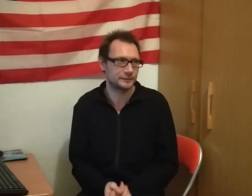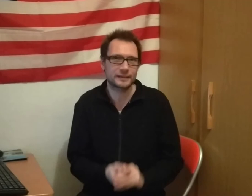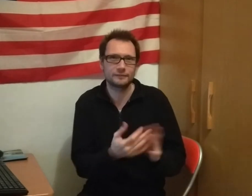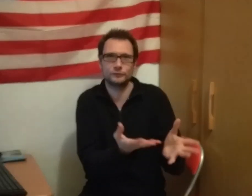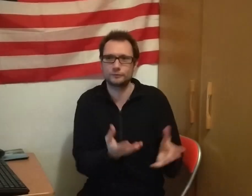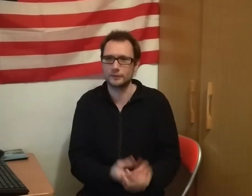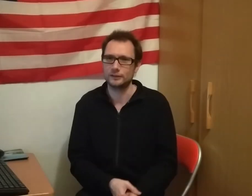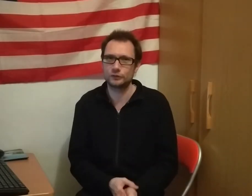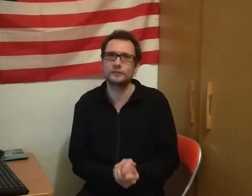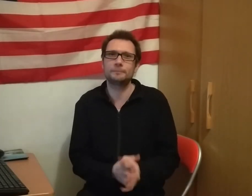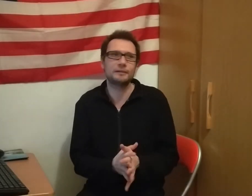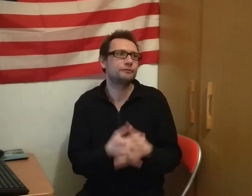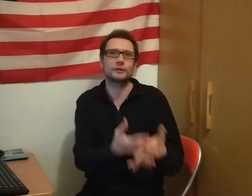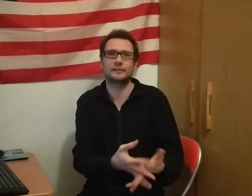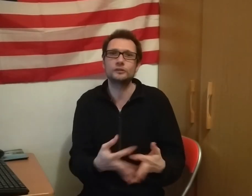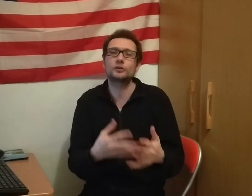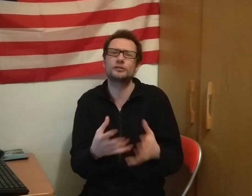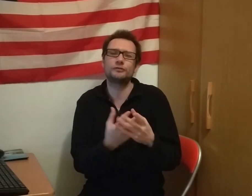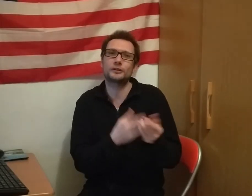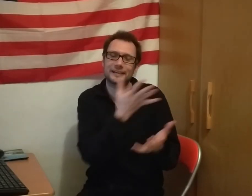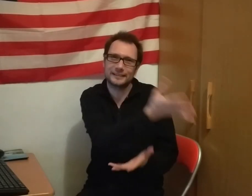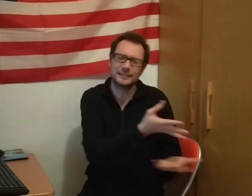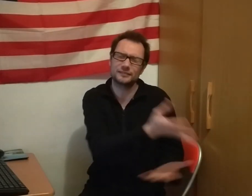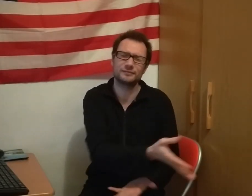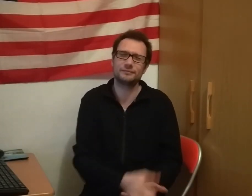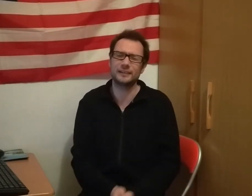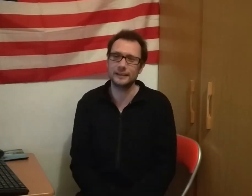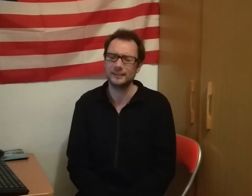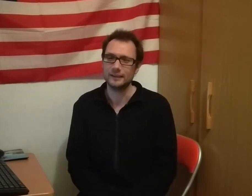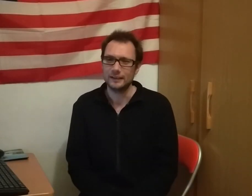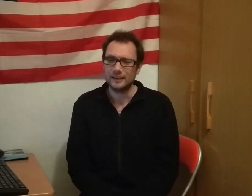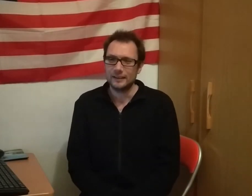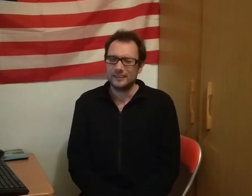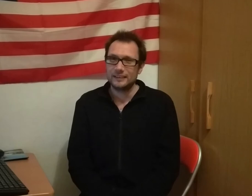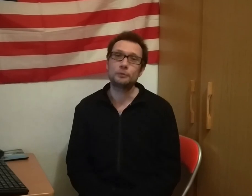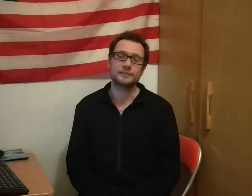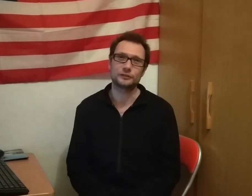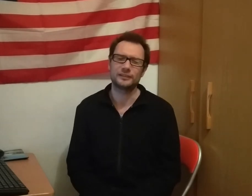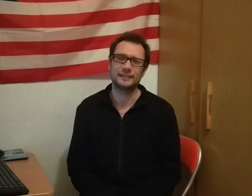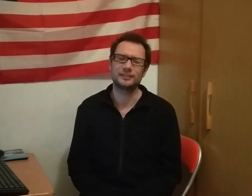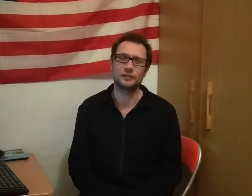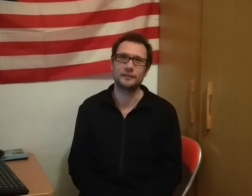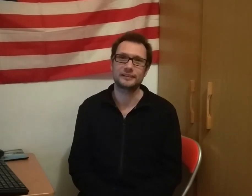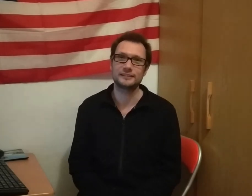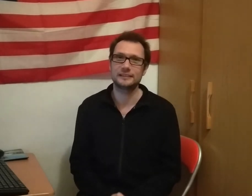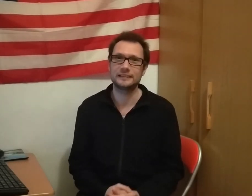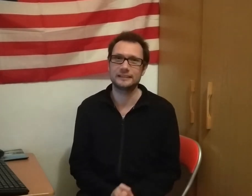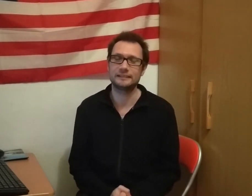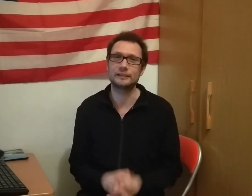decirme dónde me enfoca, dónde os enfocaréis, ¿vale? Y pues eso, chicos, a ver si tengo